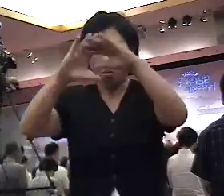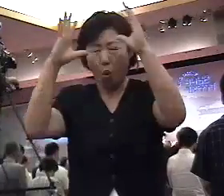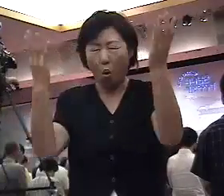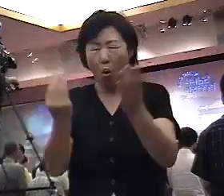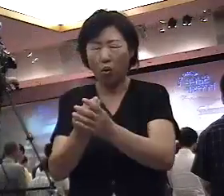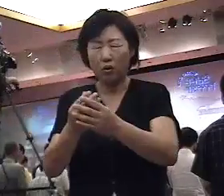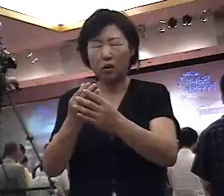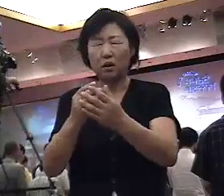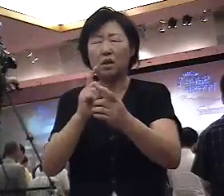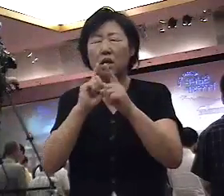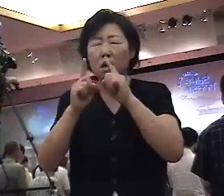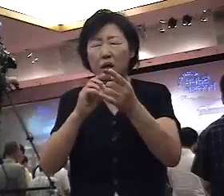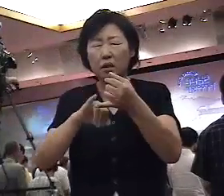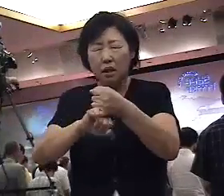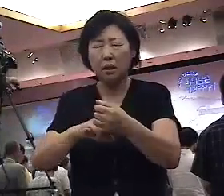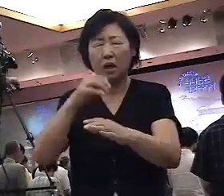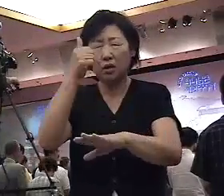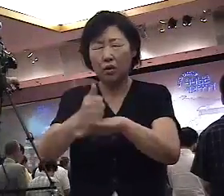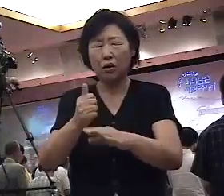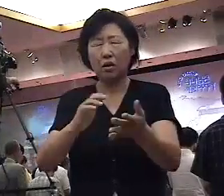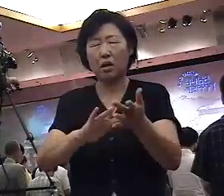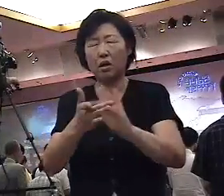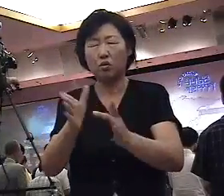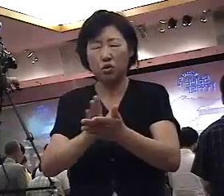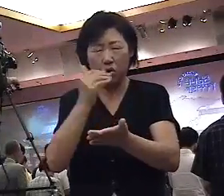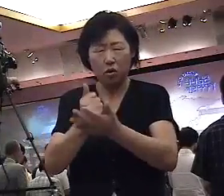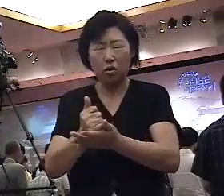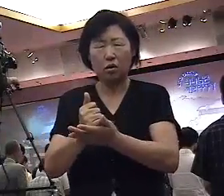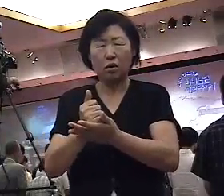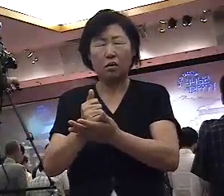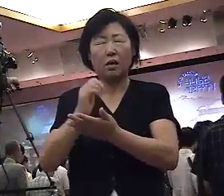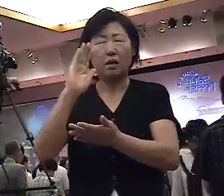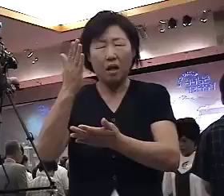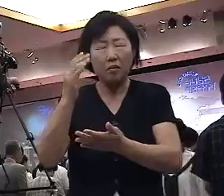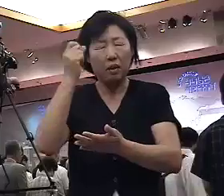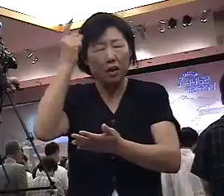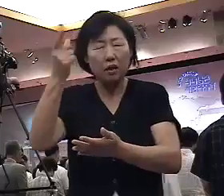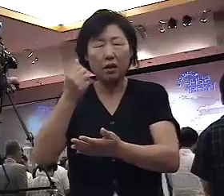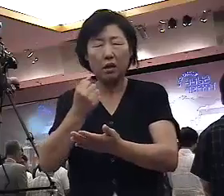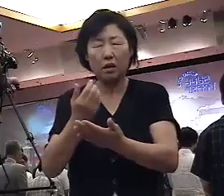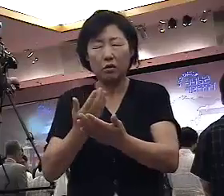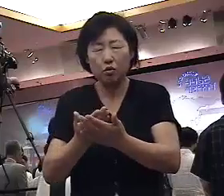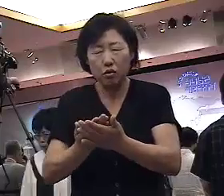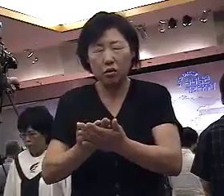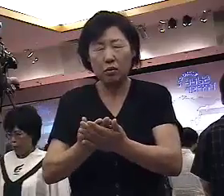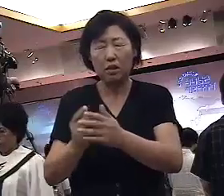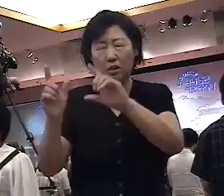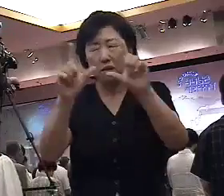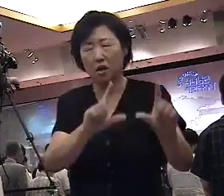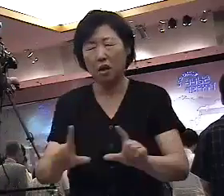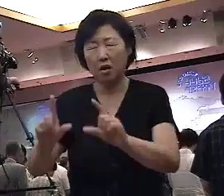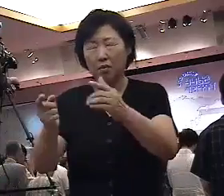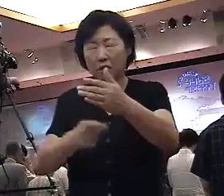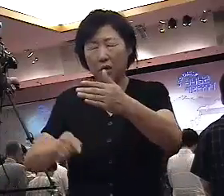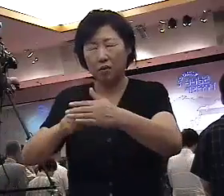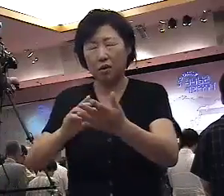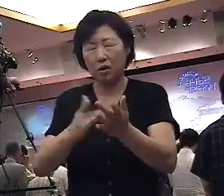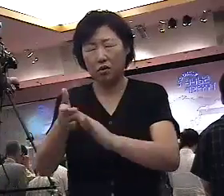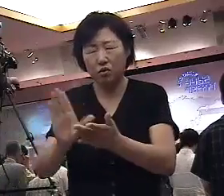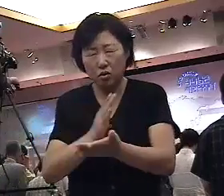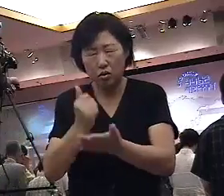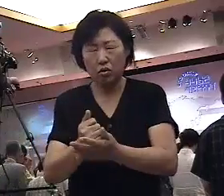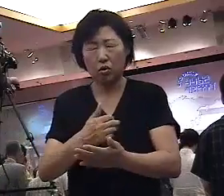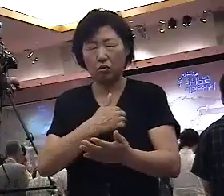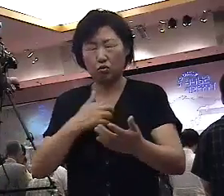모든 언약의 결론이 예수 그리스도가 되심을 깨닫게 하여 주시오니 우리의 삶 가운데 예수